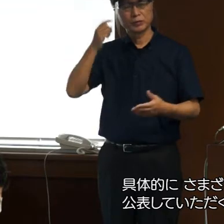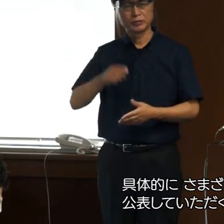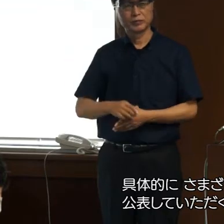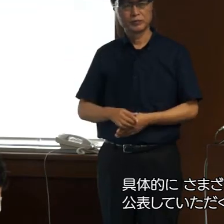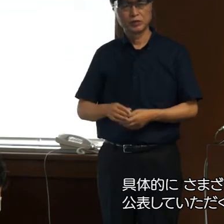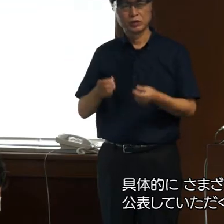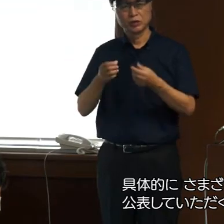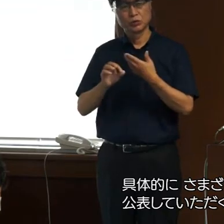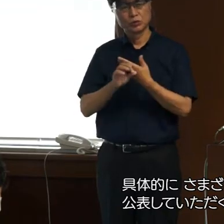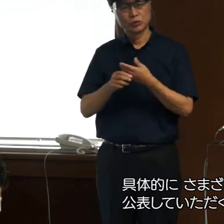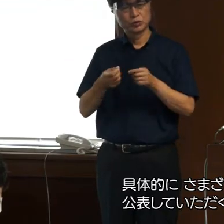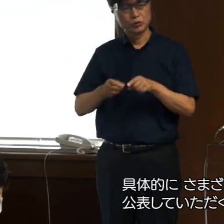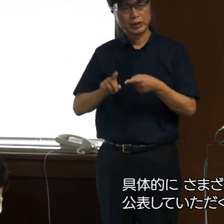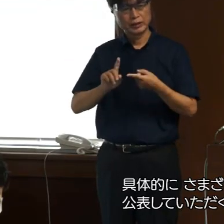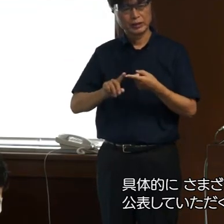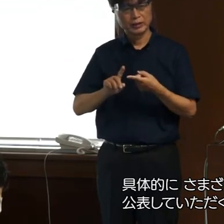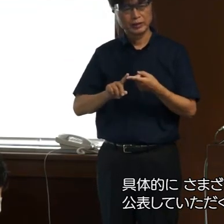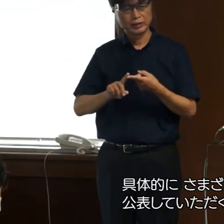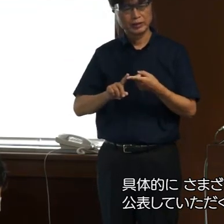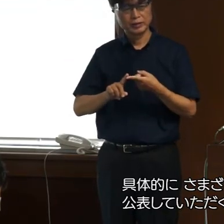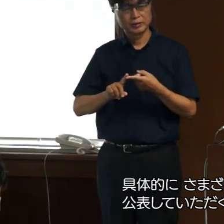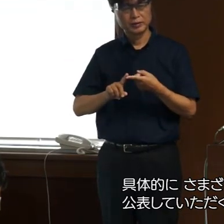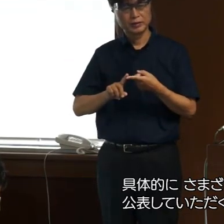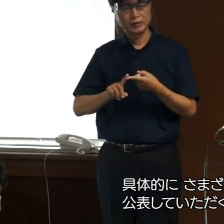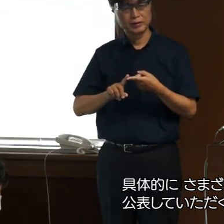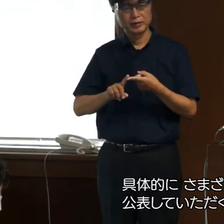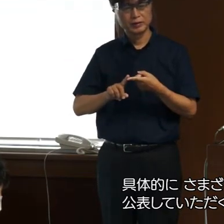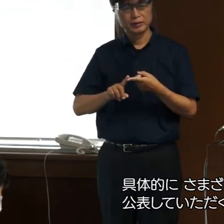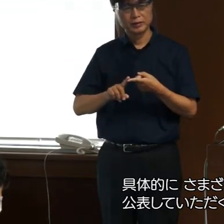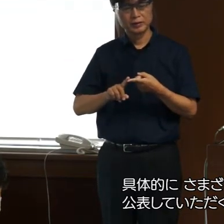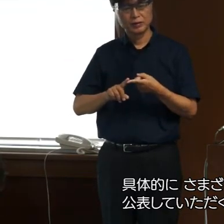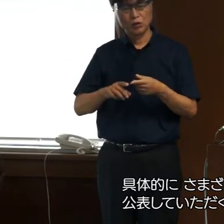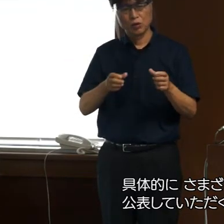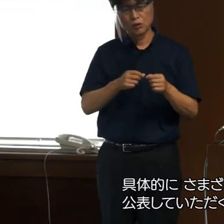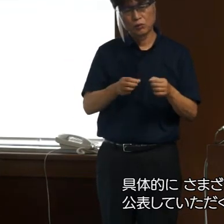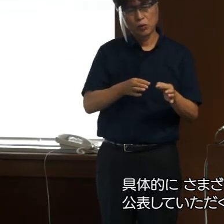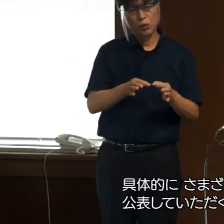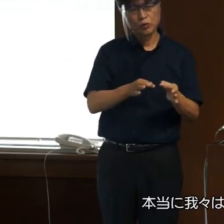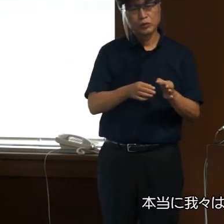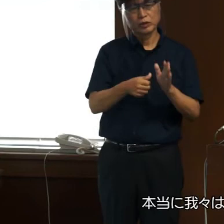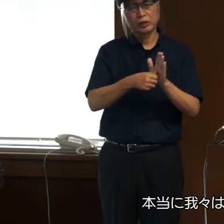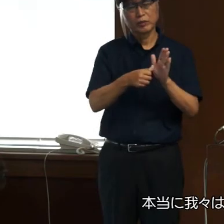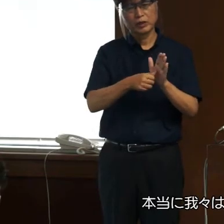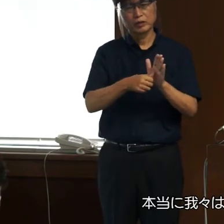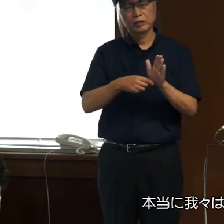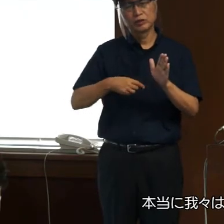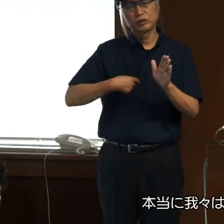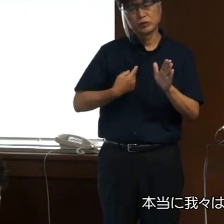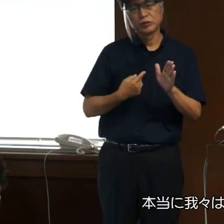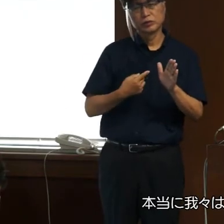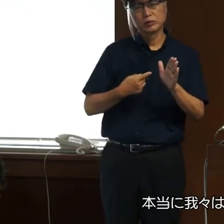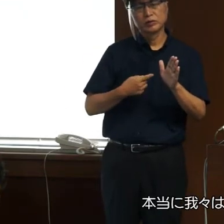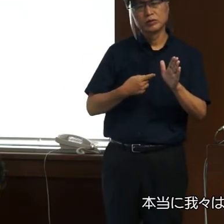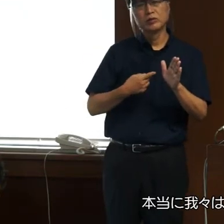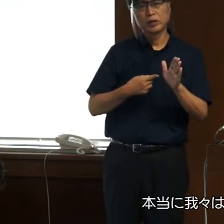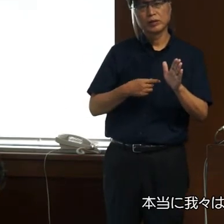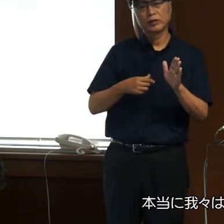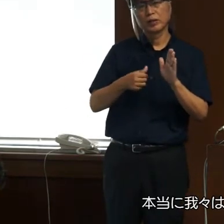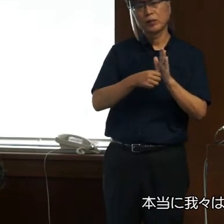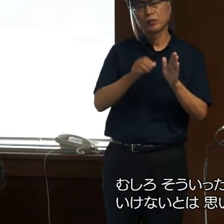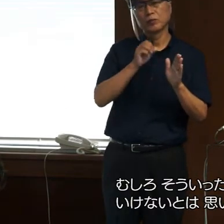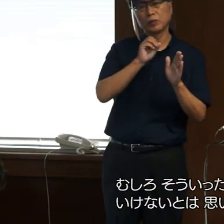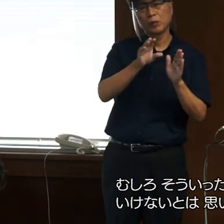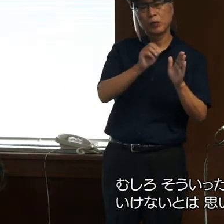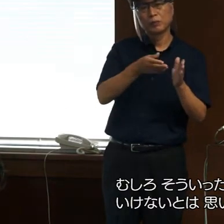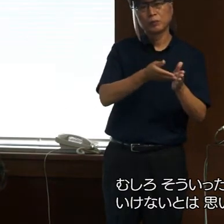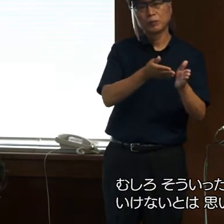具体的にさまざまなスナックさんとかが公表していただくことがあります。もう本当に我々それはありがたくて、